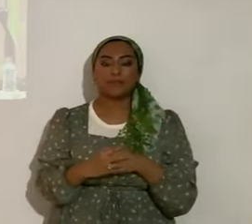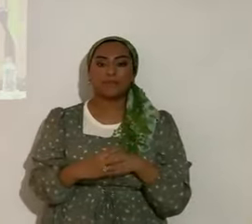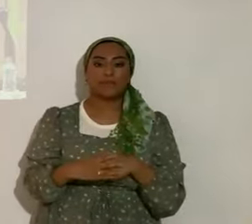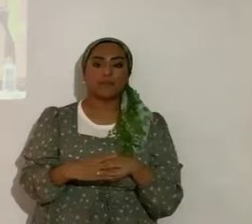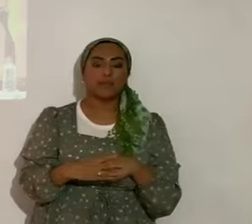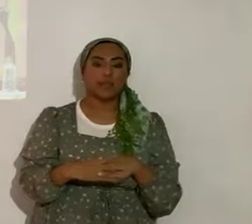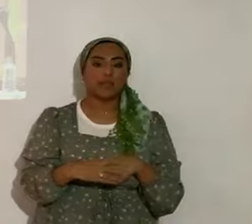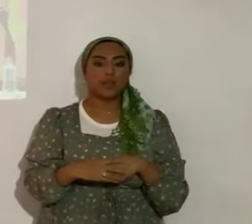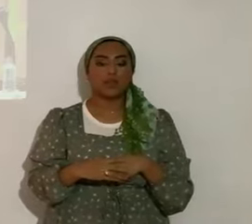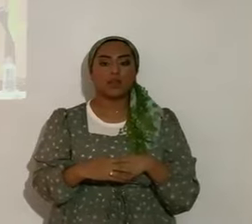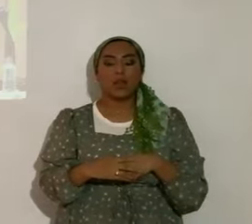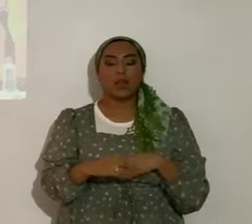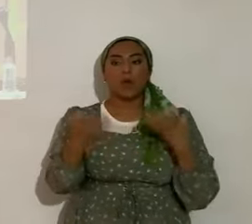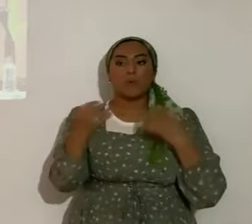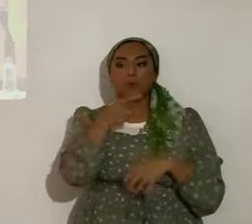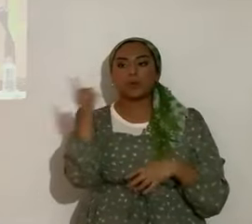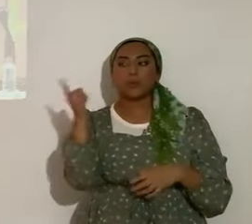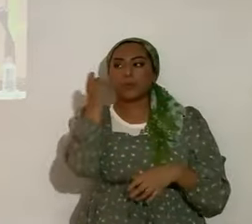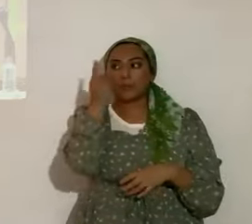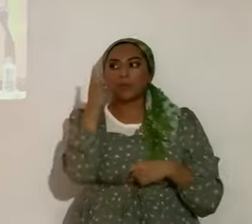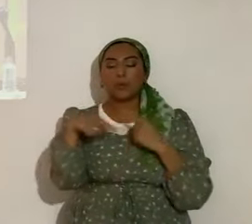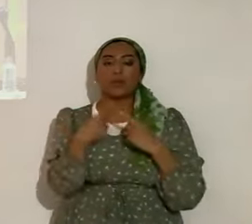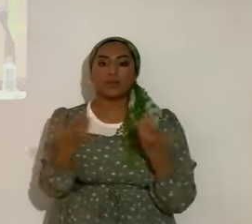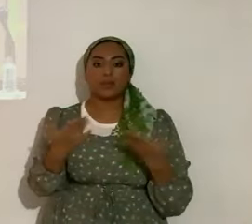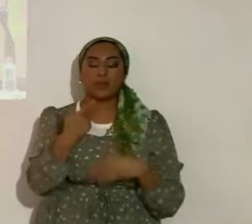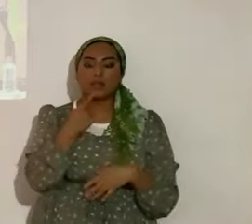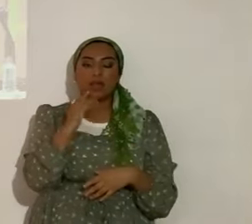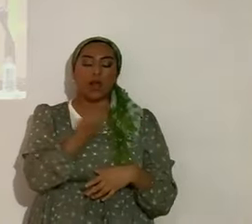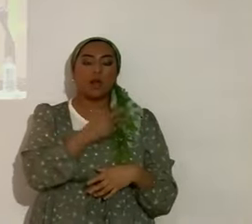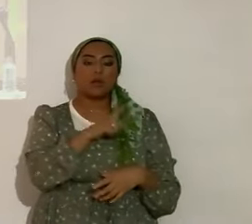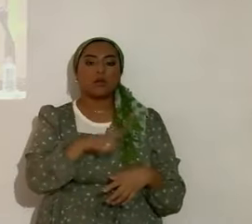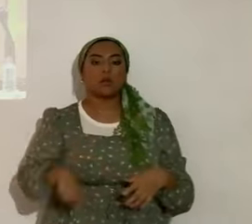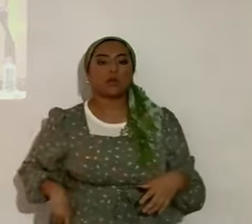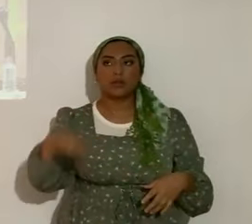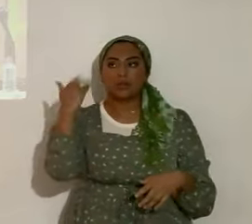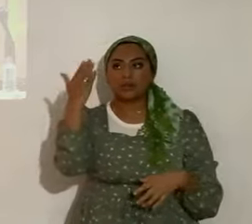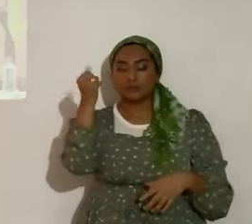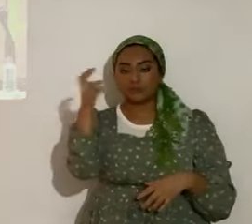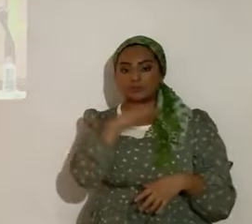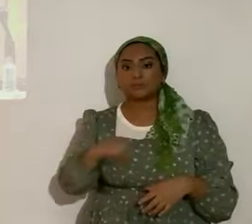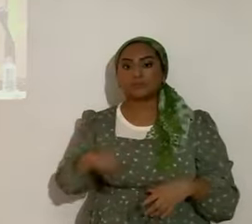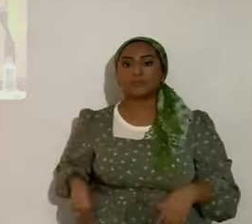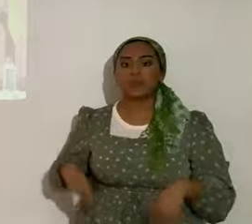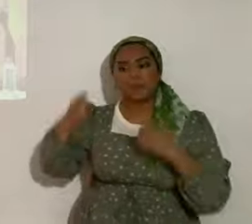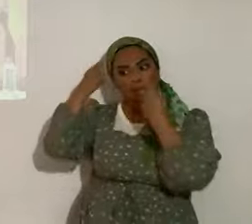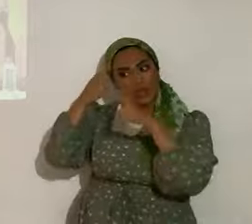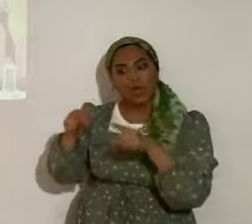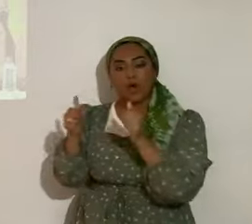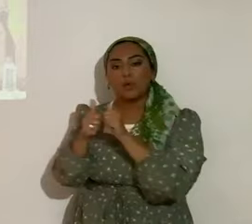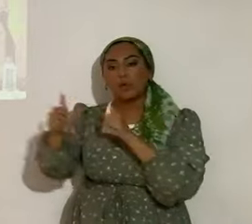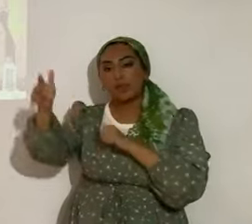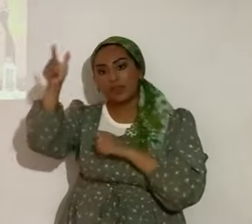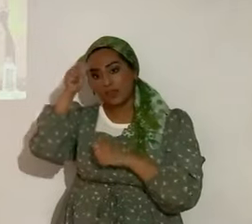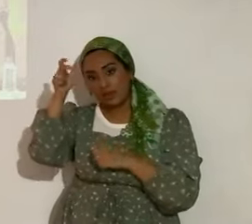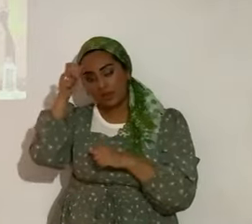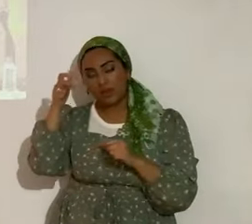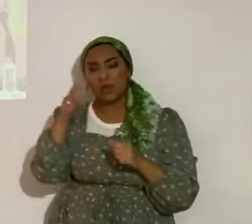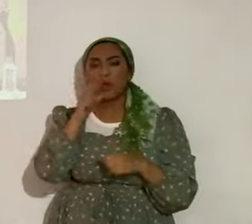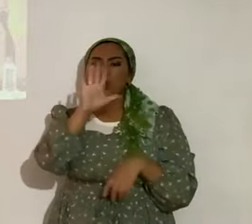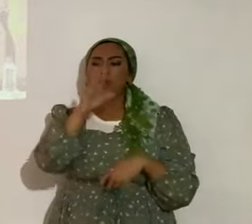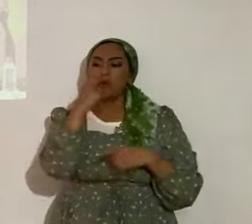Entonces la idea que quiero que quede muy claro, cuando dice aquí nuestro don Yahshua Mashiach, ponte de acuerdo con tu adversario, ¿quién